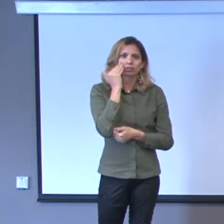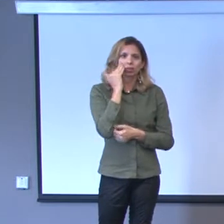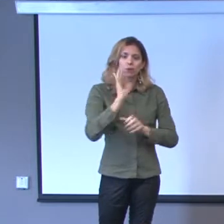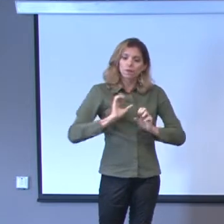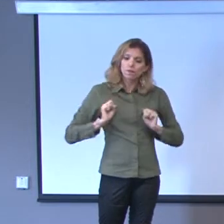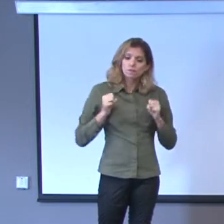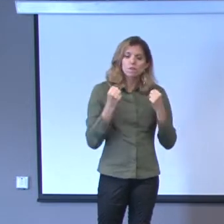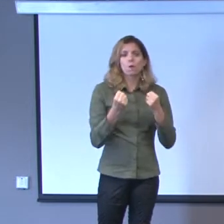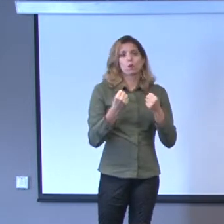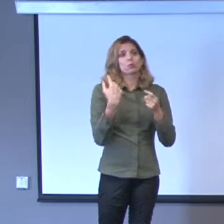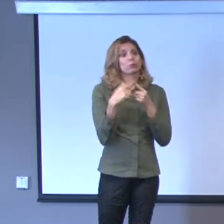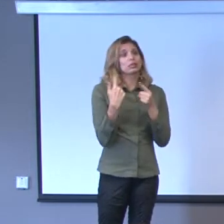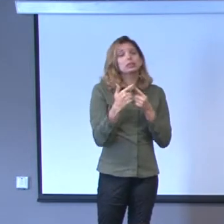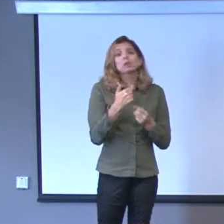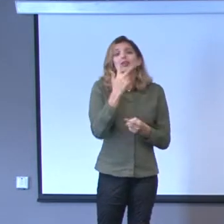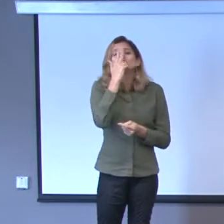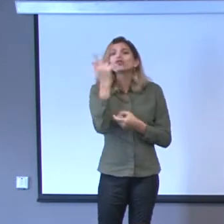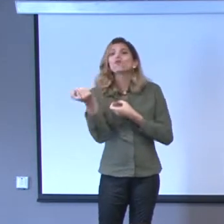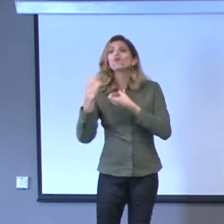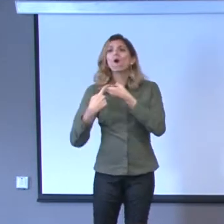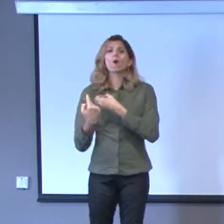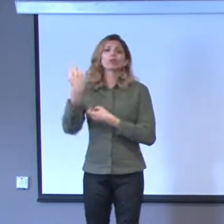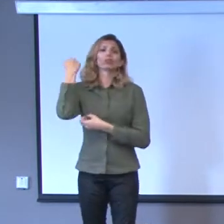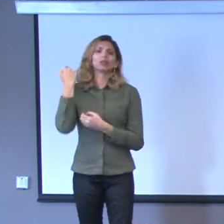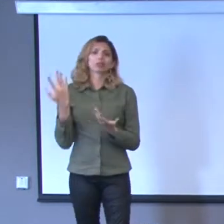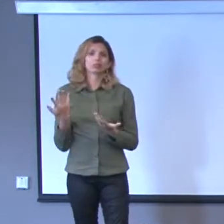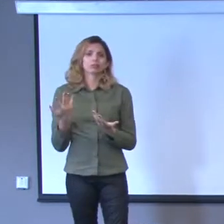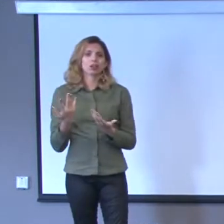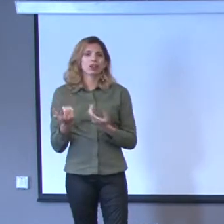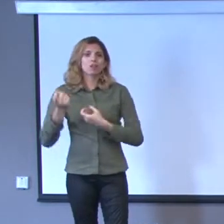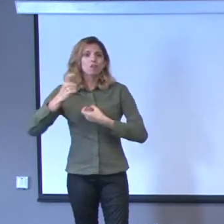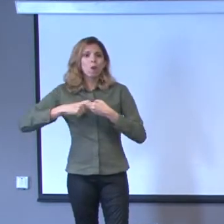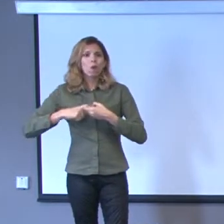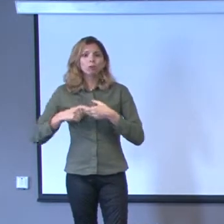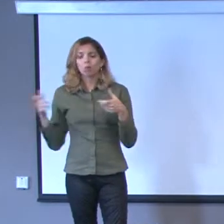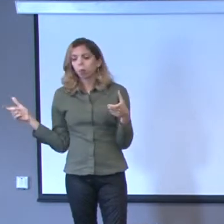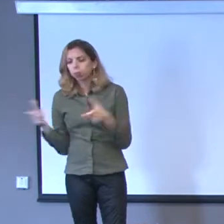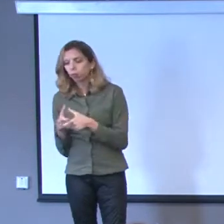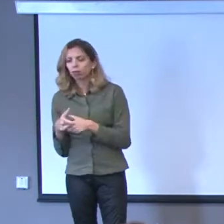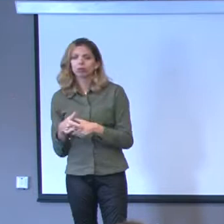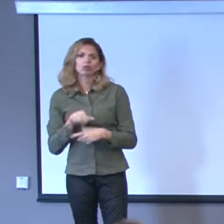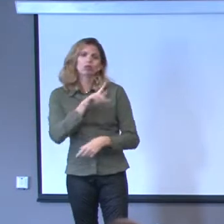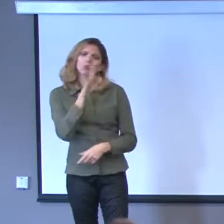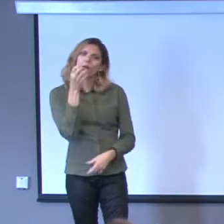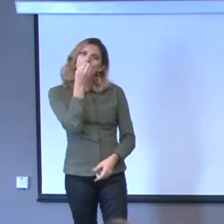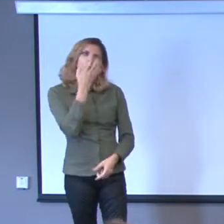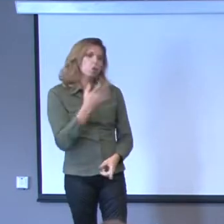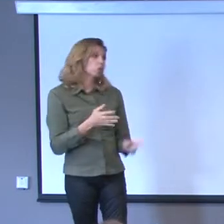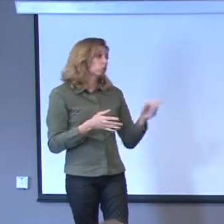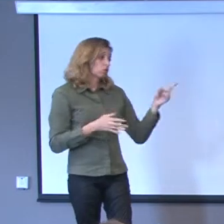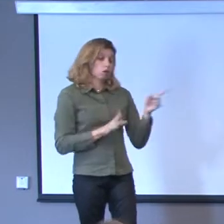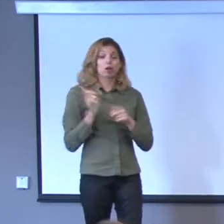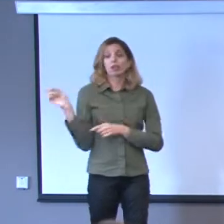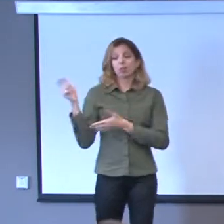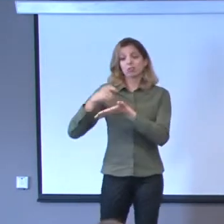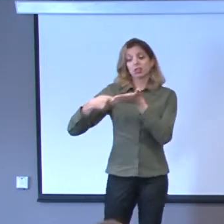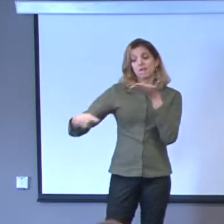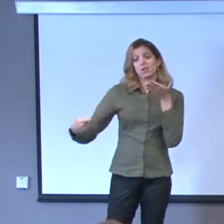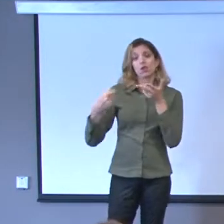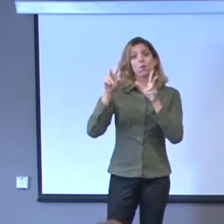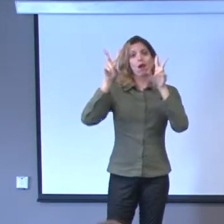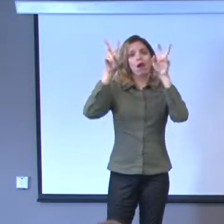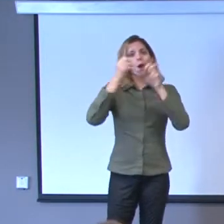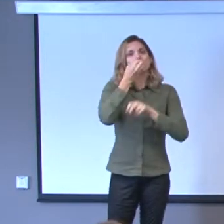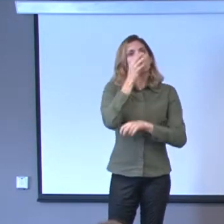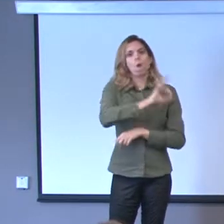fortalecer esses conceitos. Né? Porque, senão, a gente vai perder para as exceções, infelizmente. O Jairo escreveu um artigo ótimo sobre esse assunto. E não que